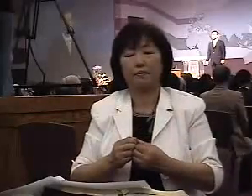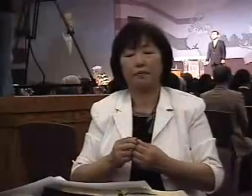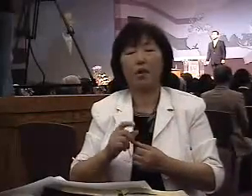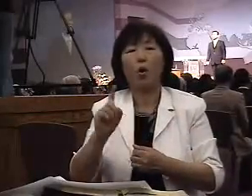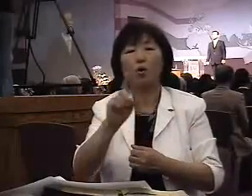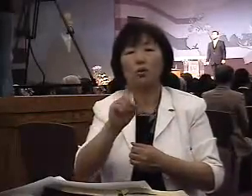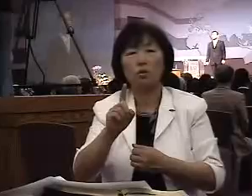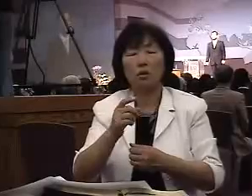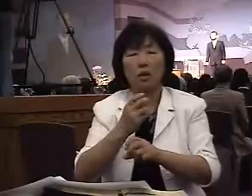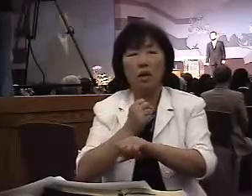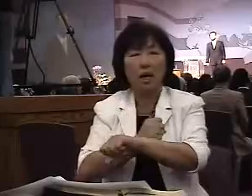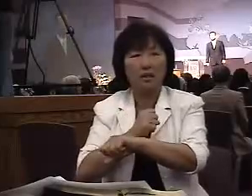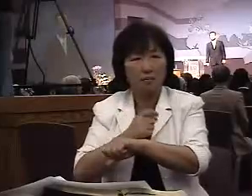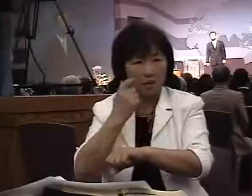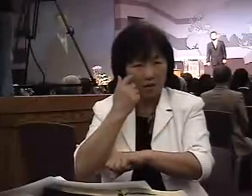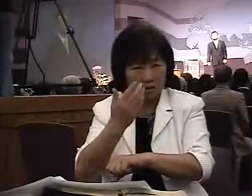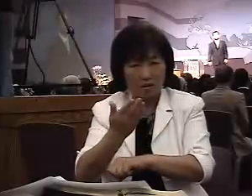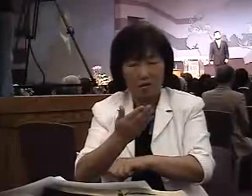어떡하시렵니까?